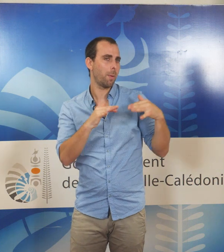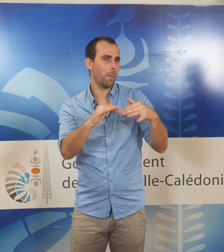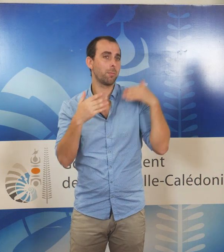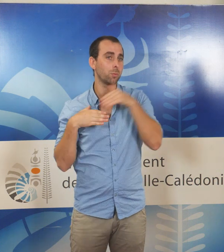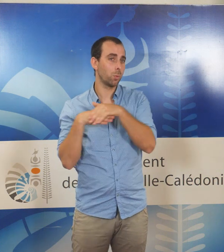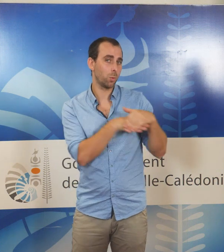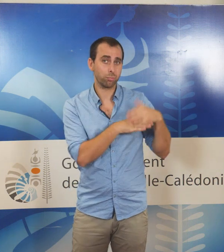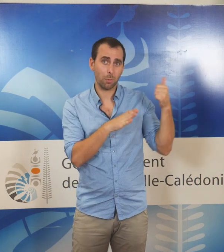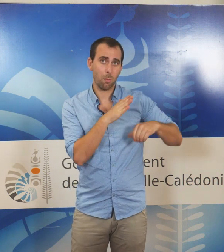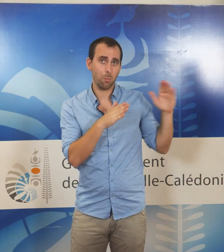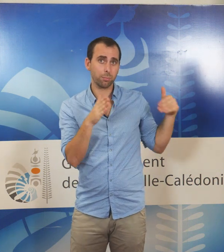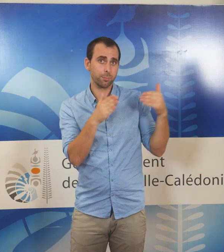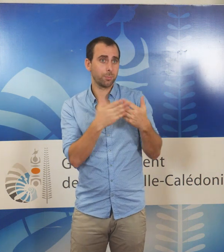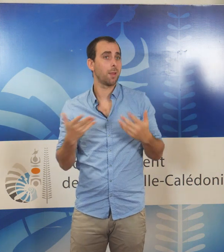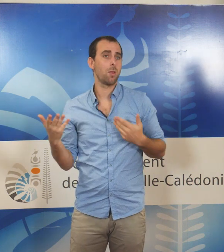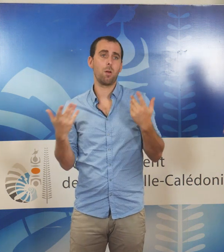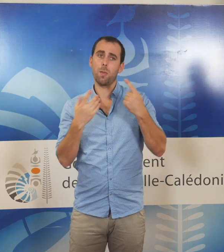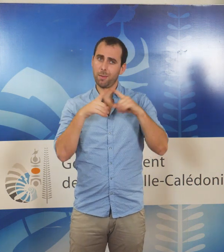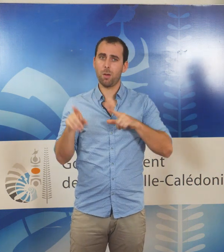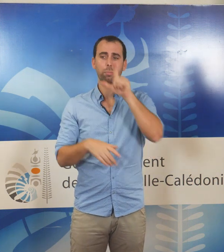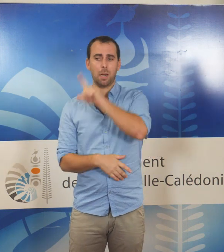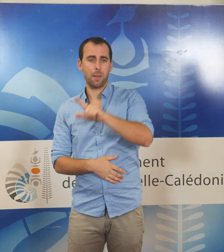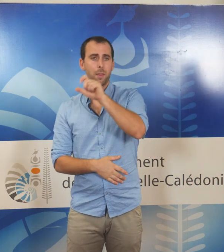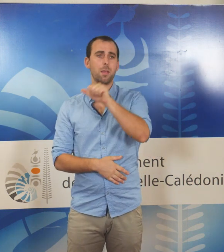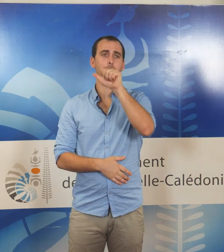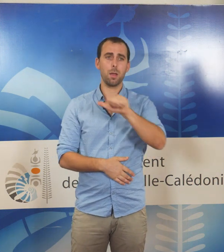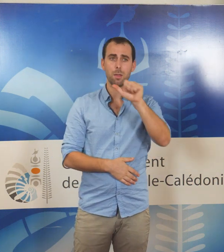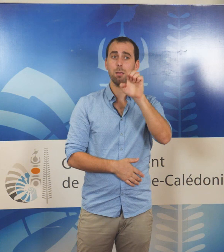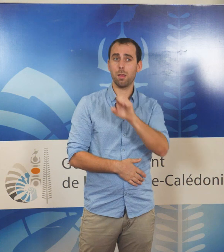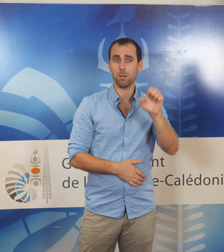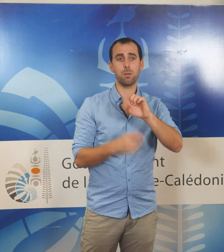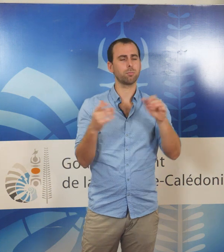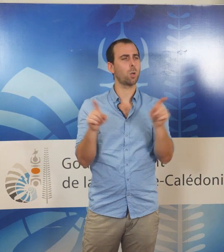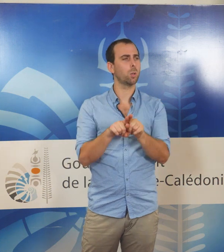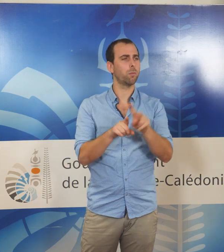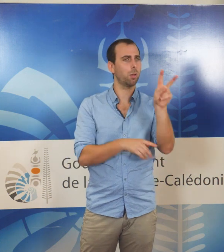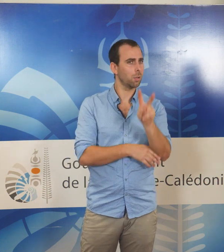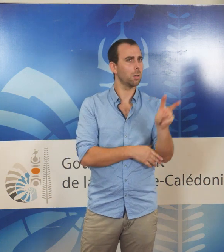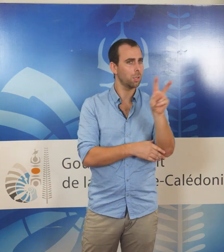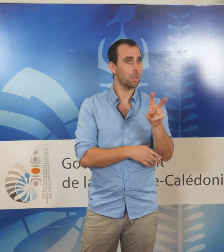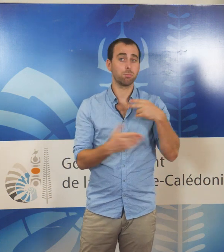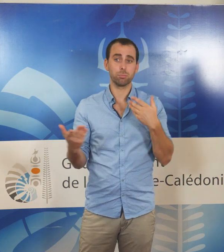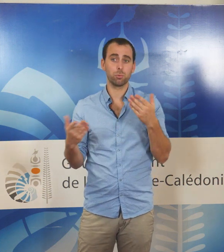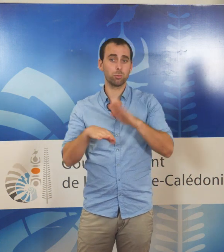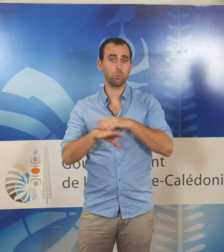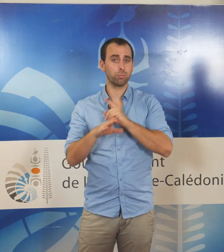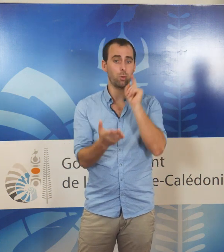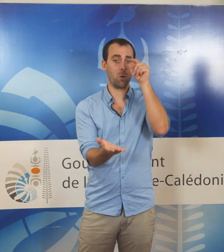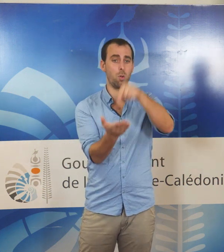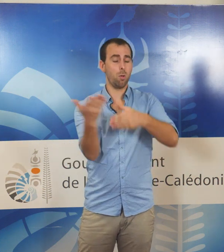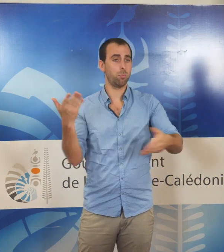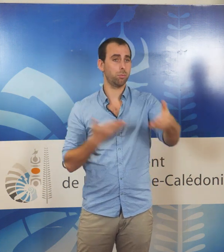depuis un mois. Maintenant, on en a le lundi, le mardi, le mercredi et le vendredi. Je crois que le lieu de l'échange est plus